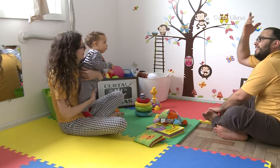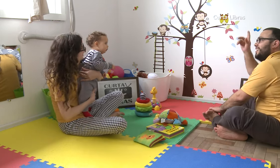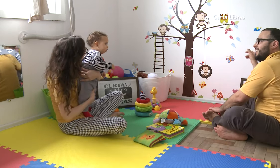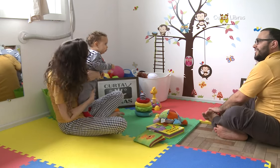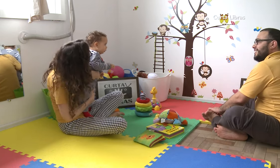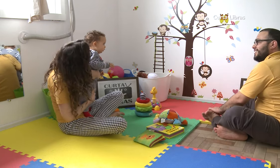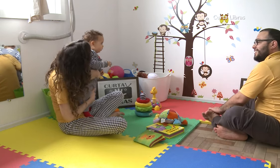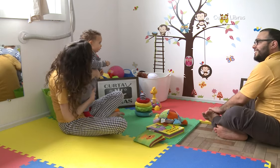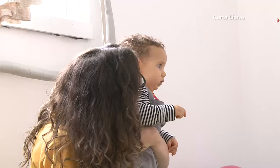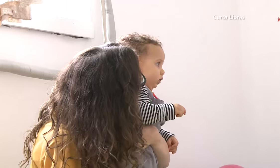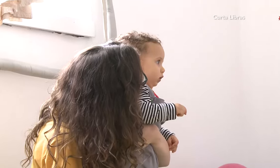Esse aqui? Girafa.